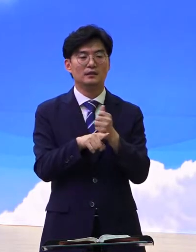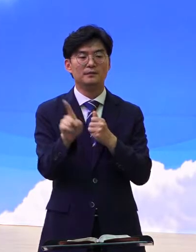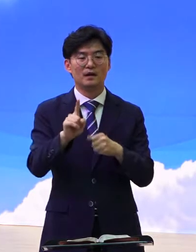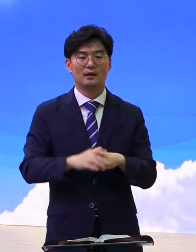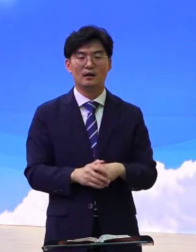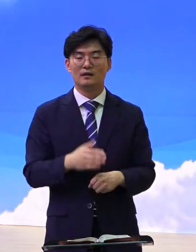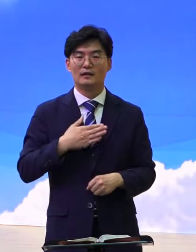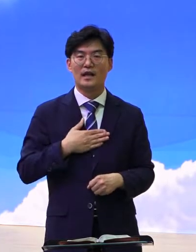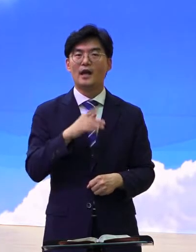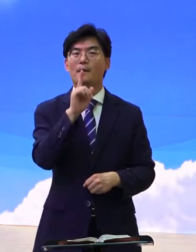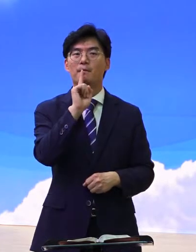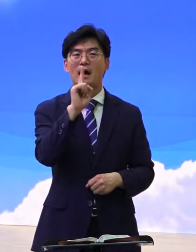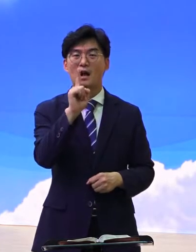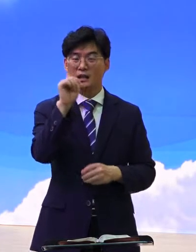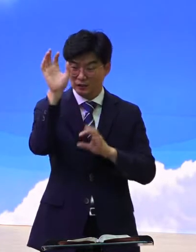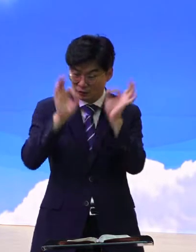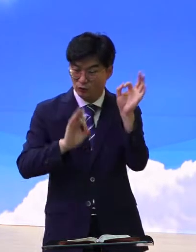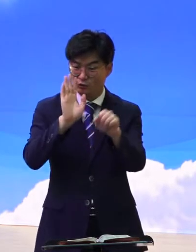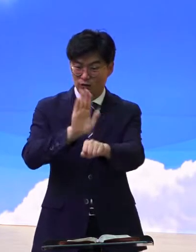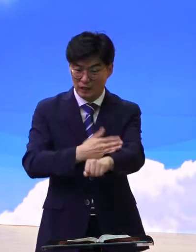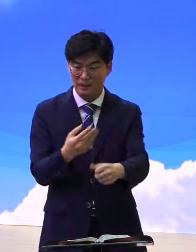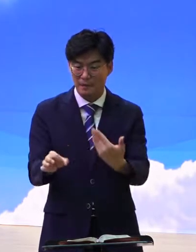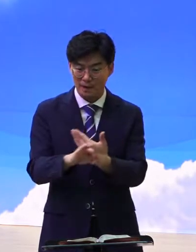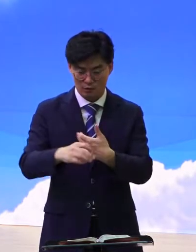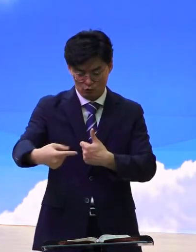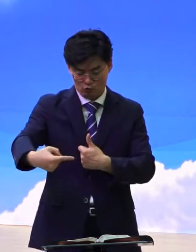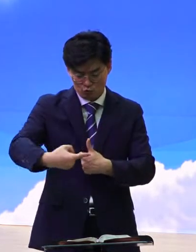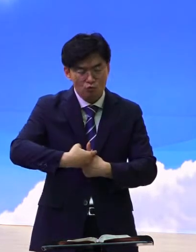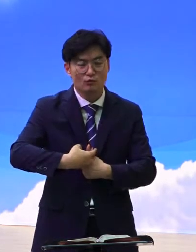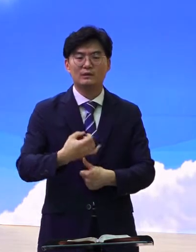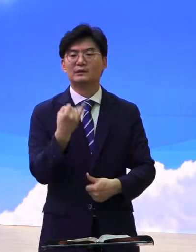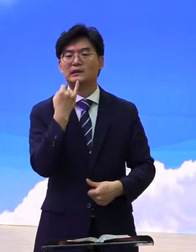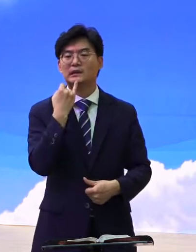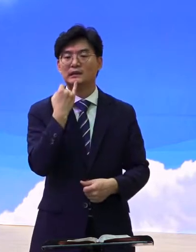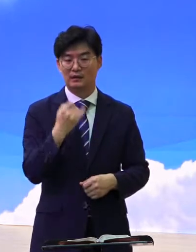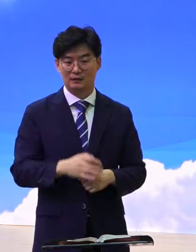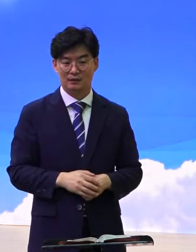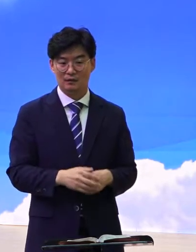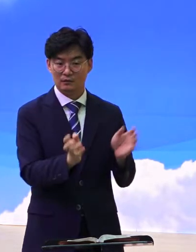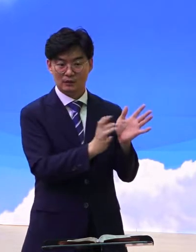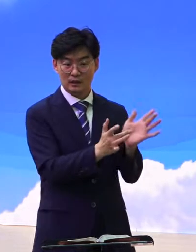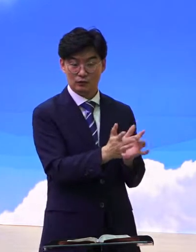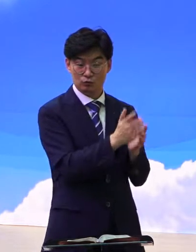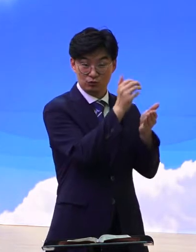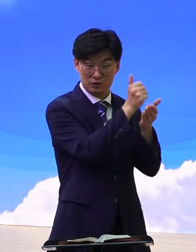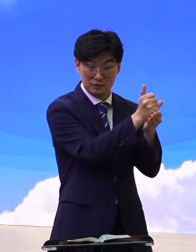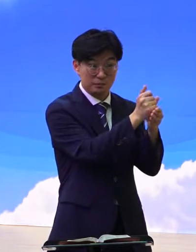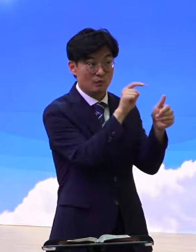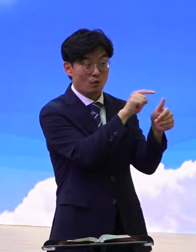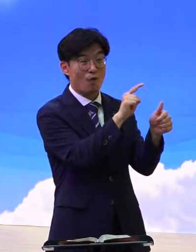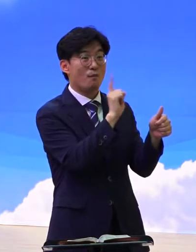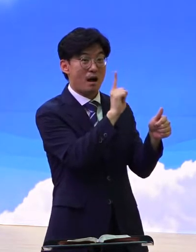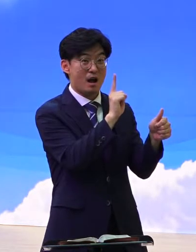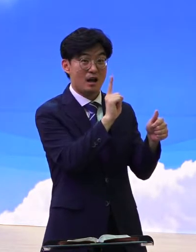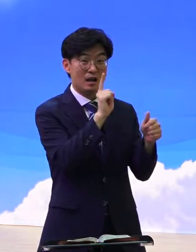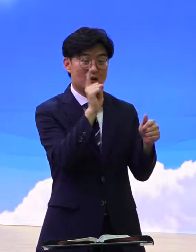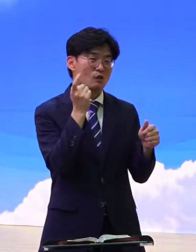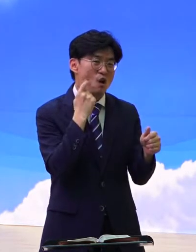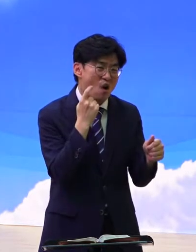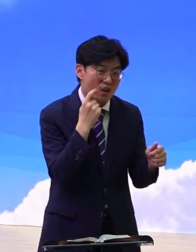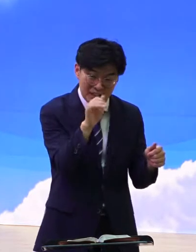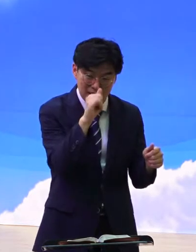것과 같은 말이었습니다. 예수님의 증인이 된다는 것과 예수님을 위해서 순교도 각오하겠다 하는 말이